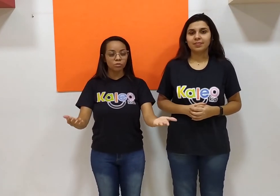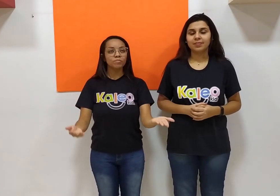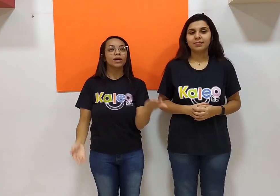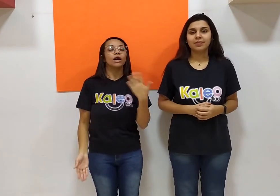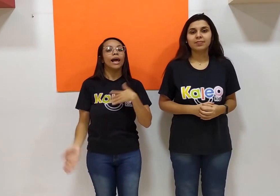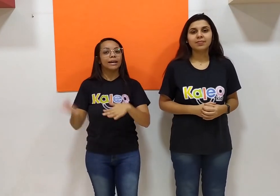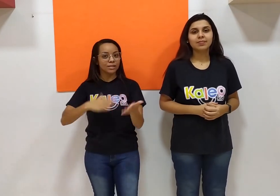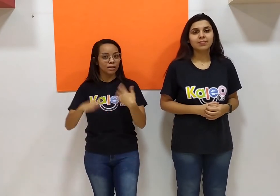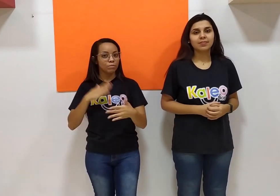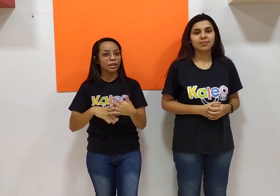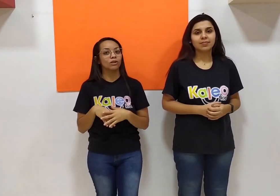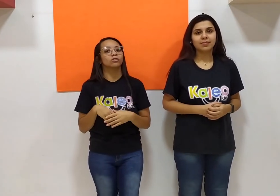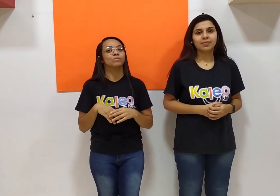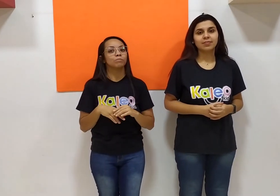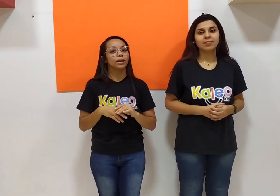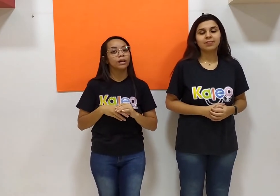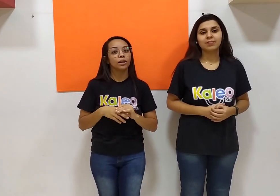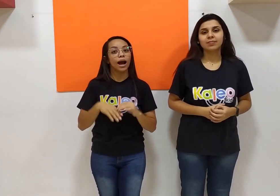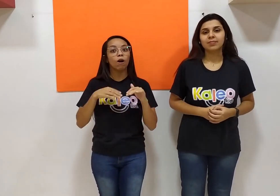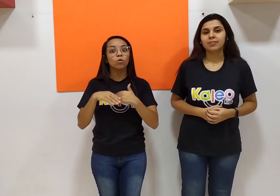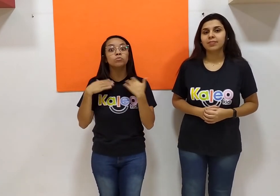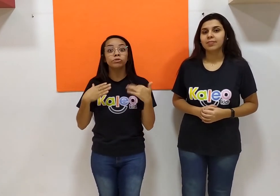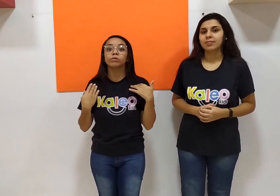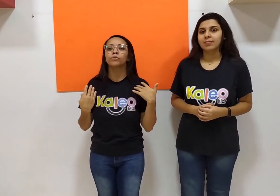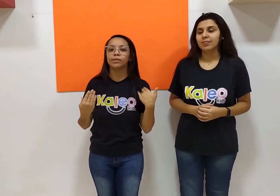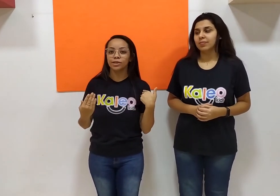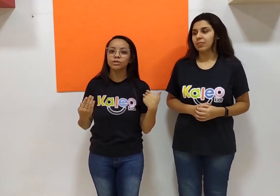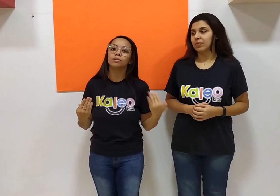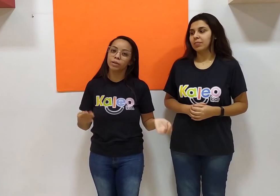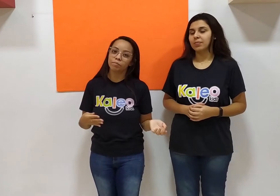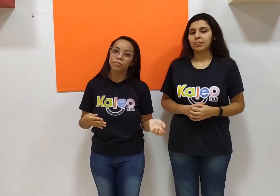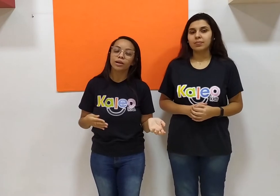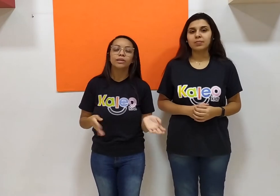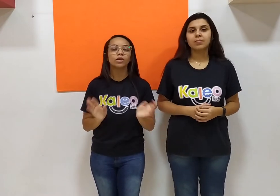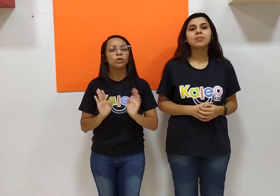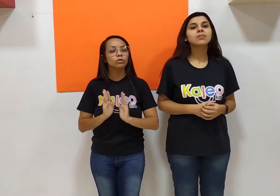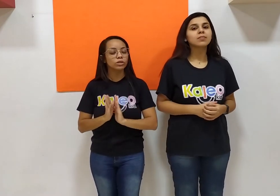isso. Essa semana nós vamos aprender algo muito importante também, que quando Jesus